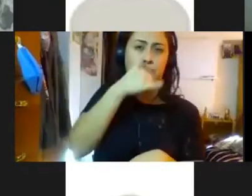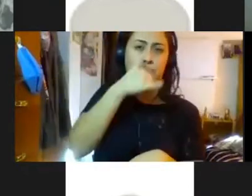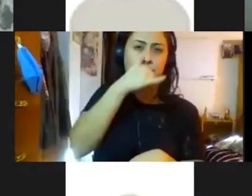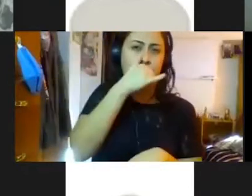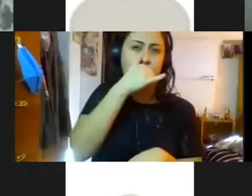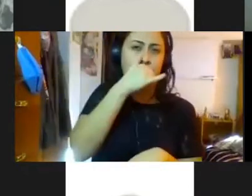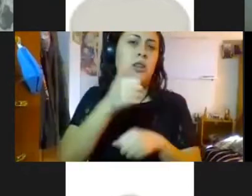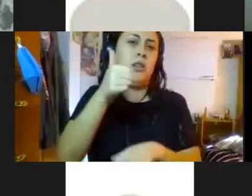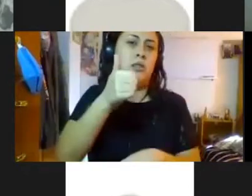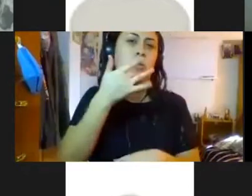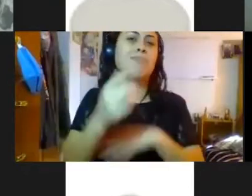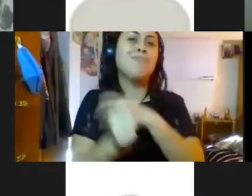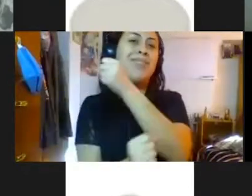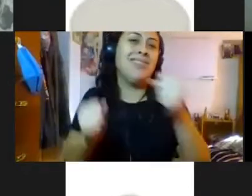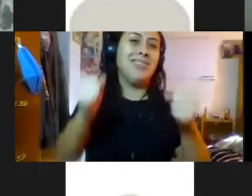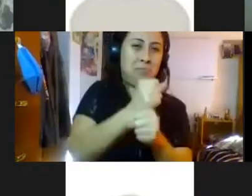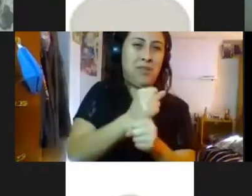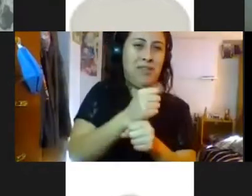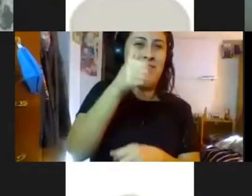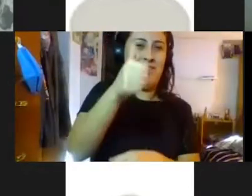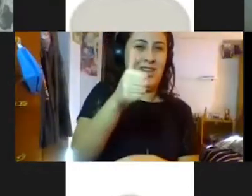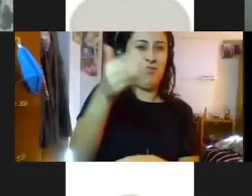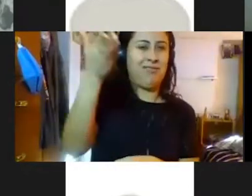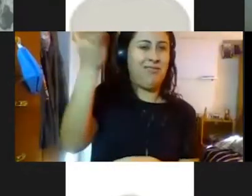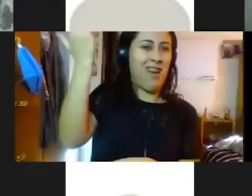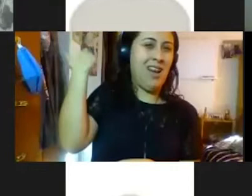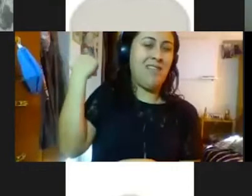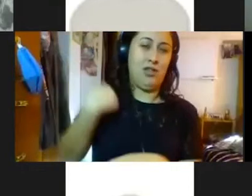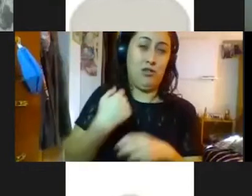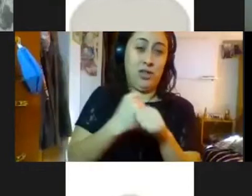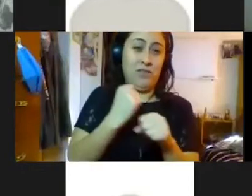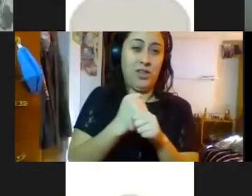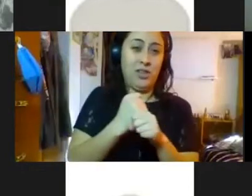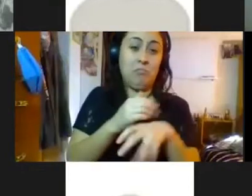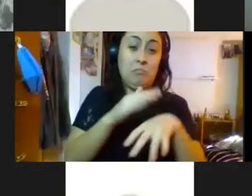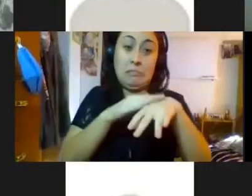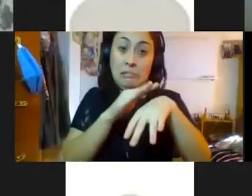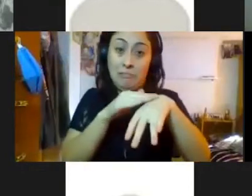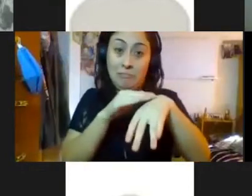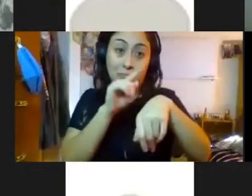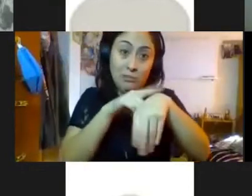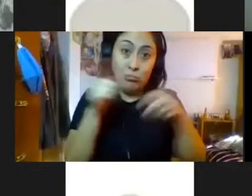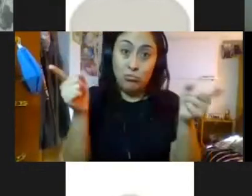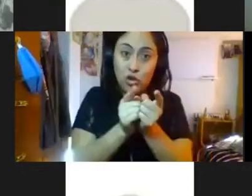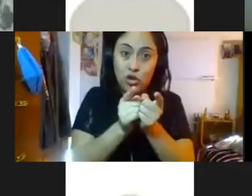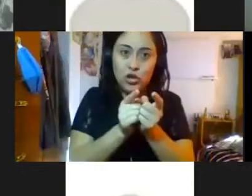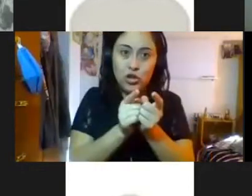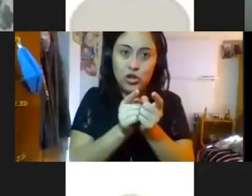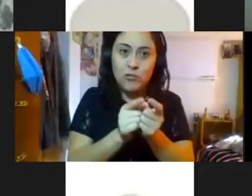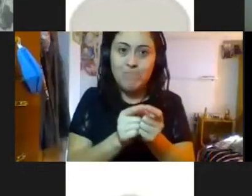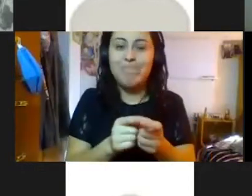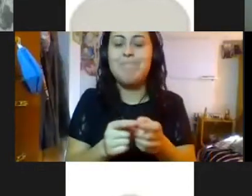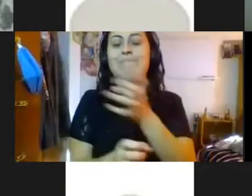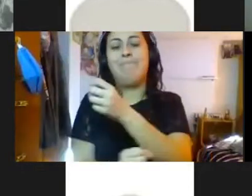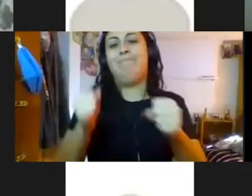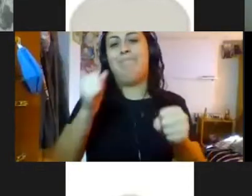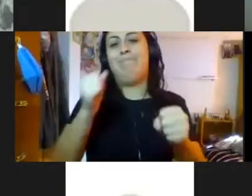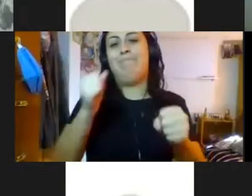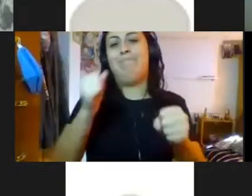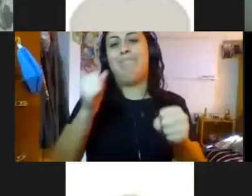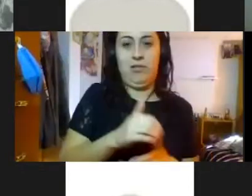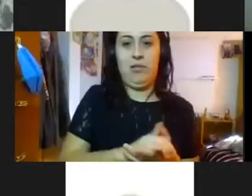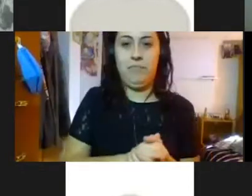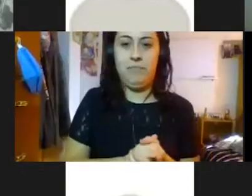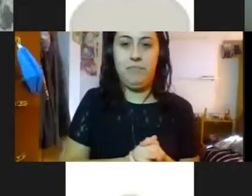a la directora de la escuela, la cual yo me formé profesionalmente y ahora donde trabajo como fonoaudióloga. Fue